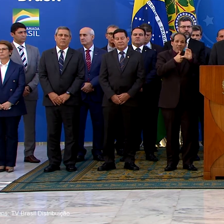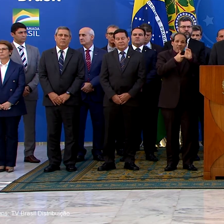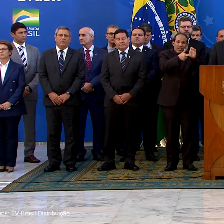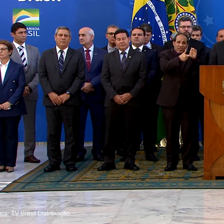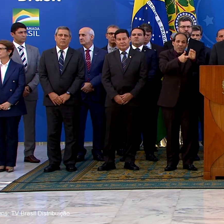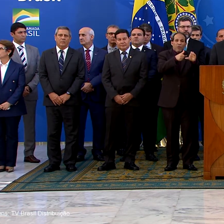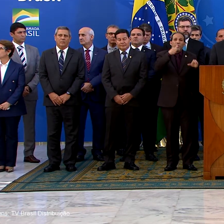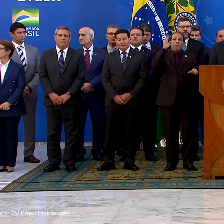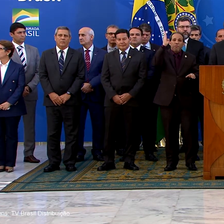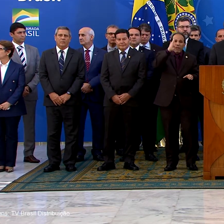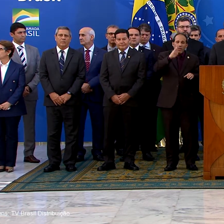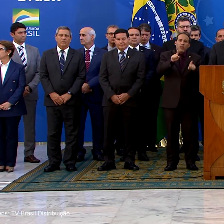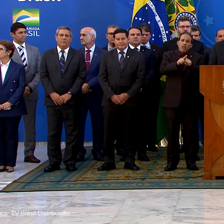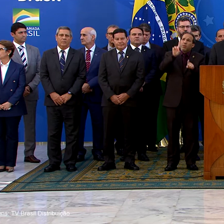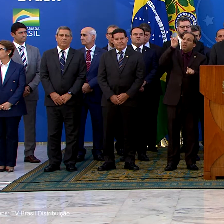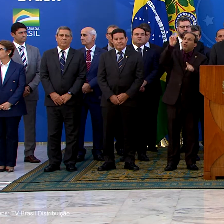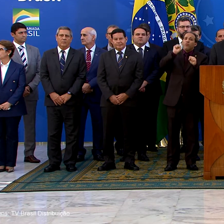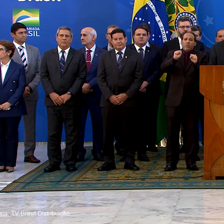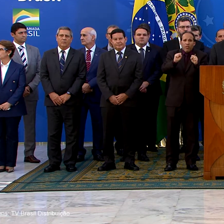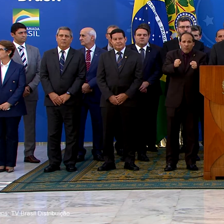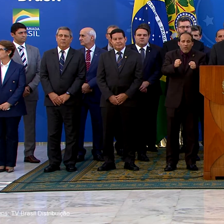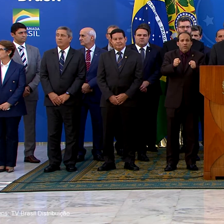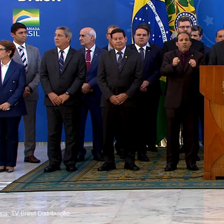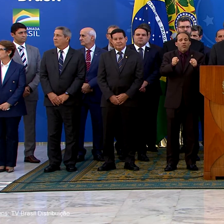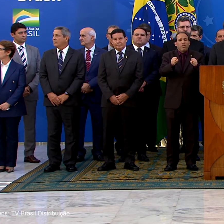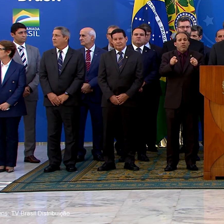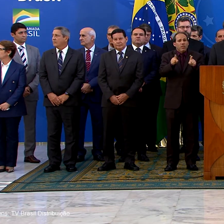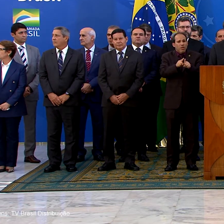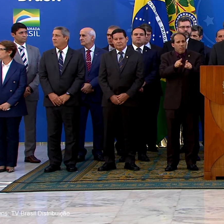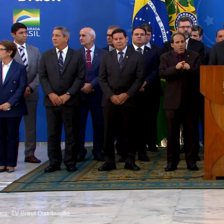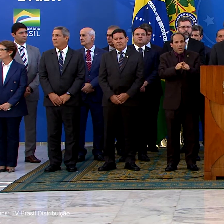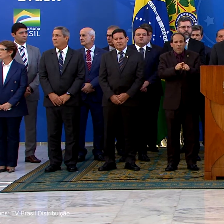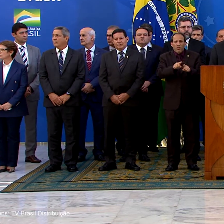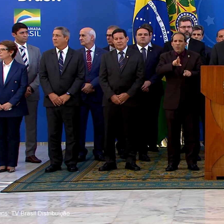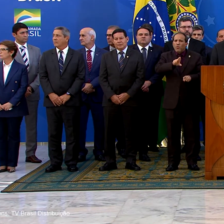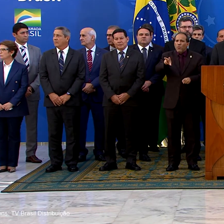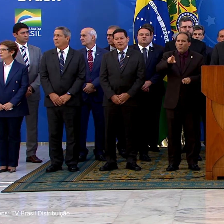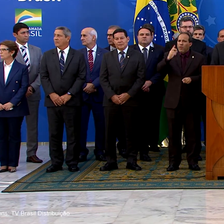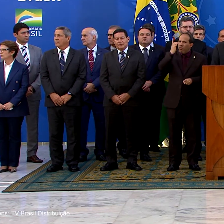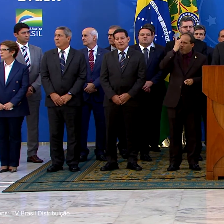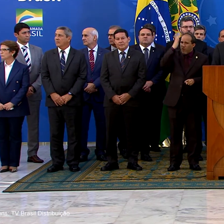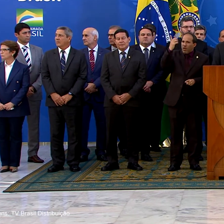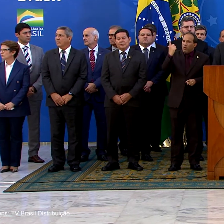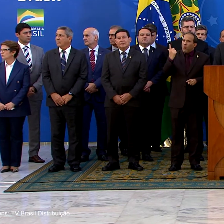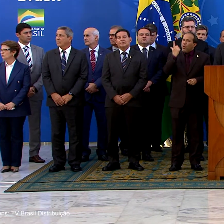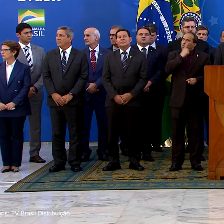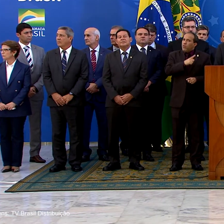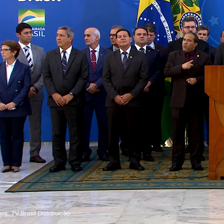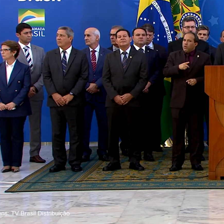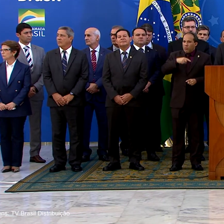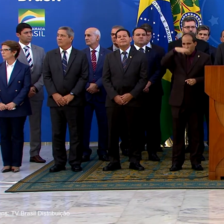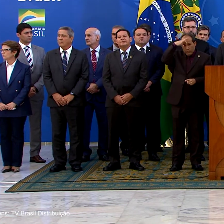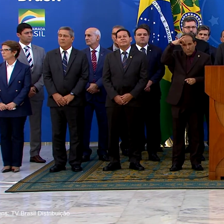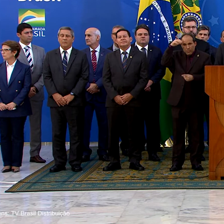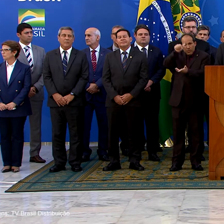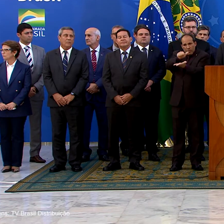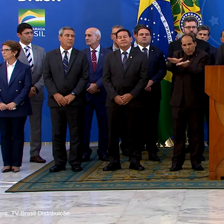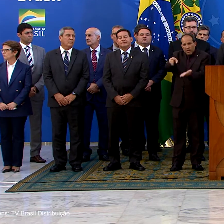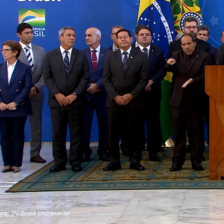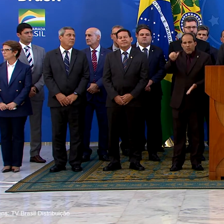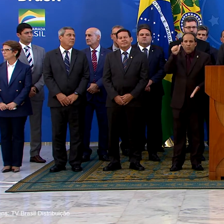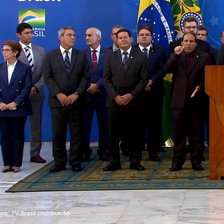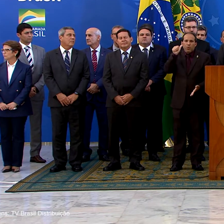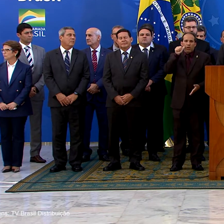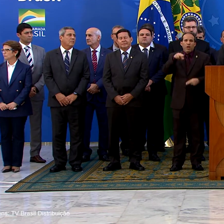defende e até a teus referiu também não foi fácil conseguir exoneração dessa pessoa porque o